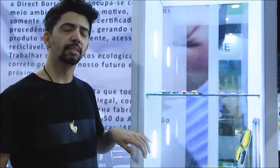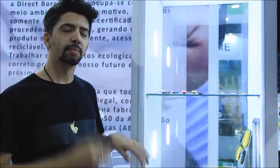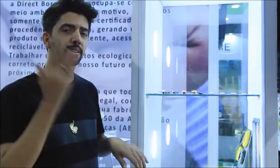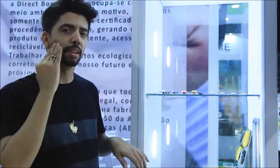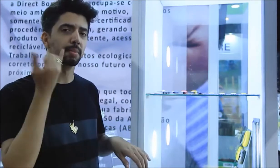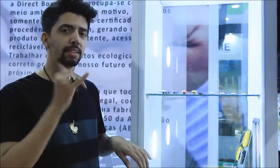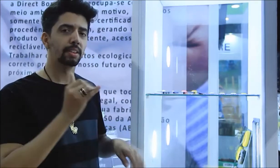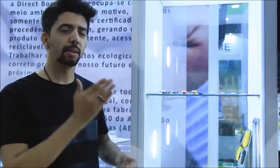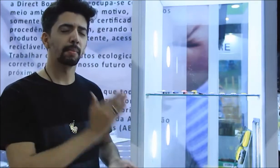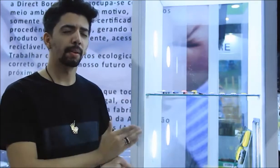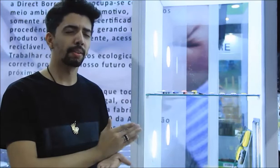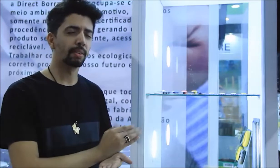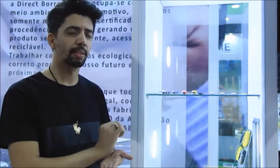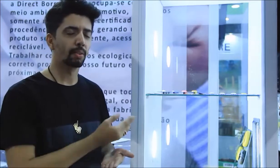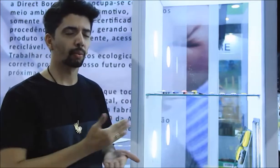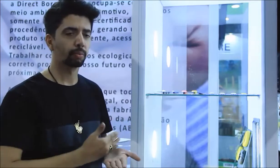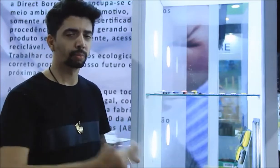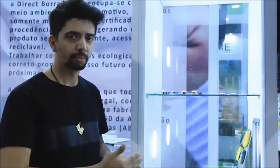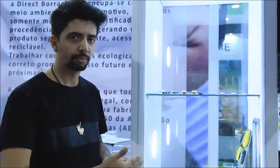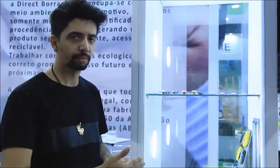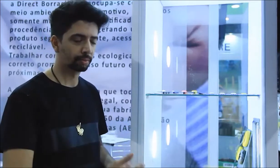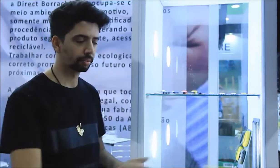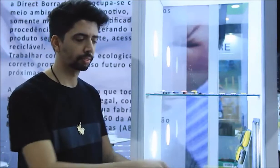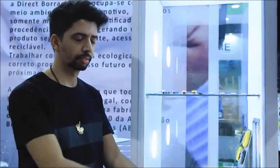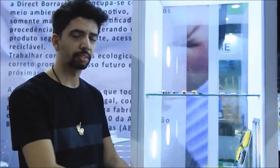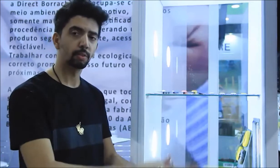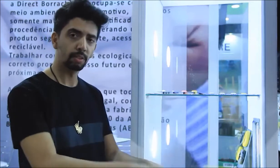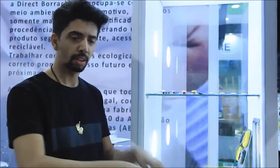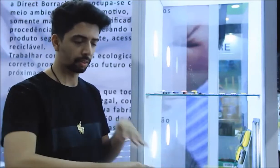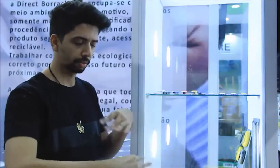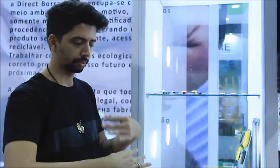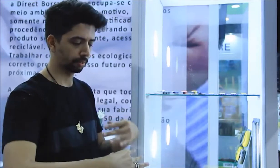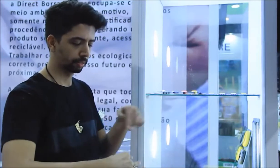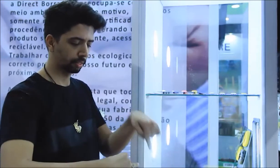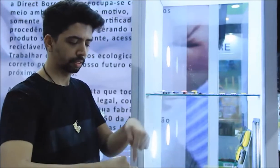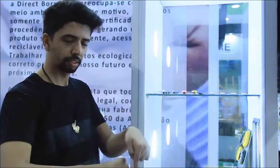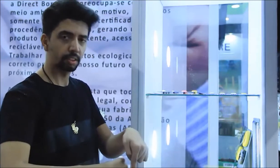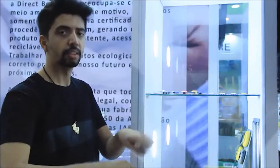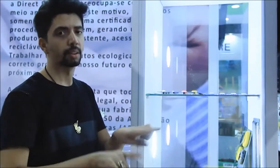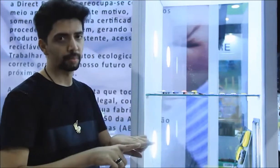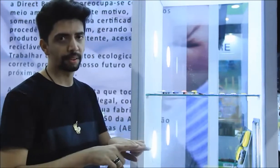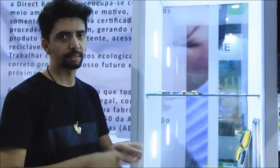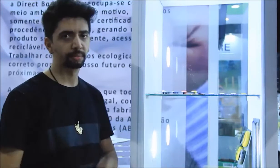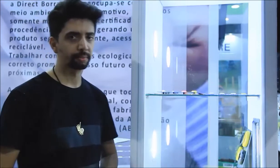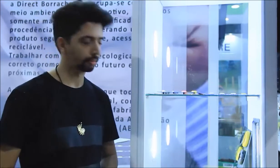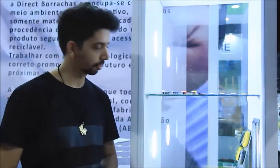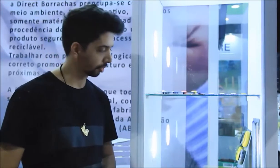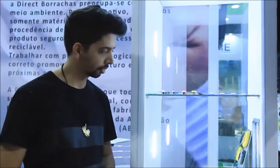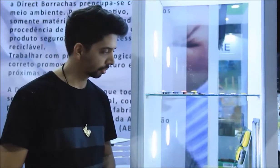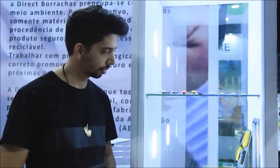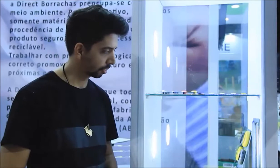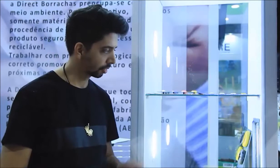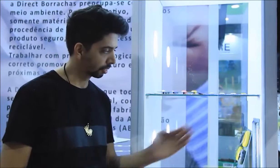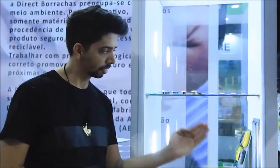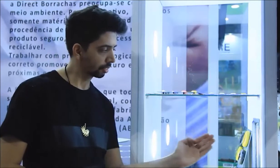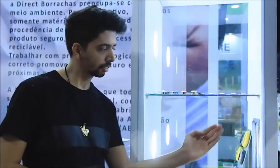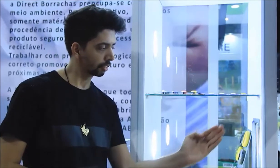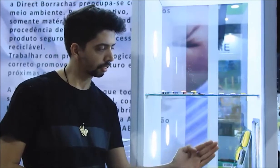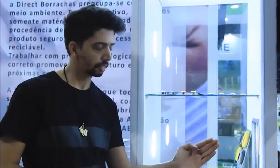parada, o início, e há uma parada no final. No lado, junto, em conjunto,